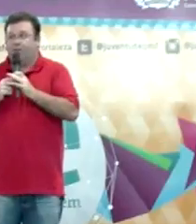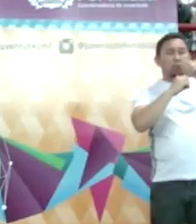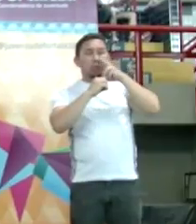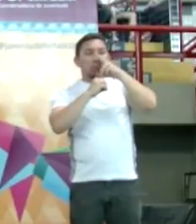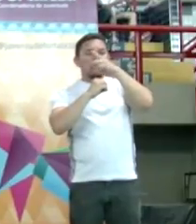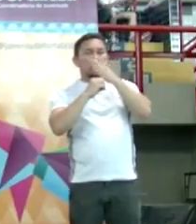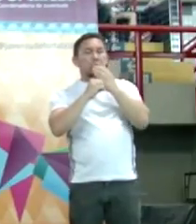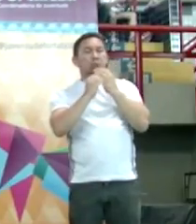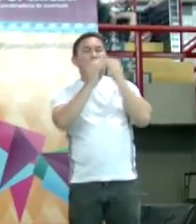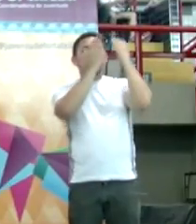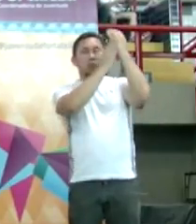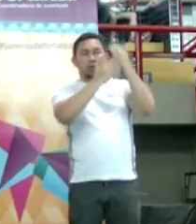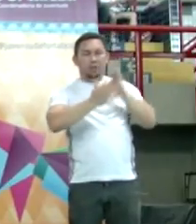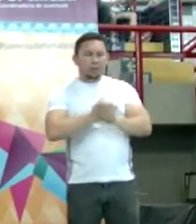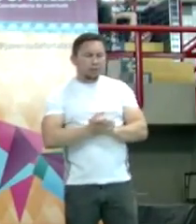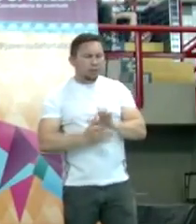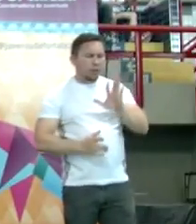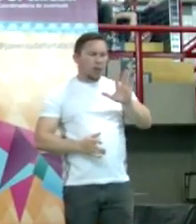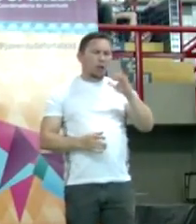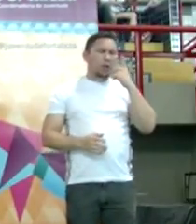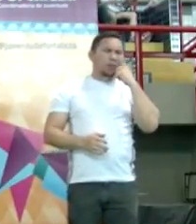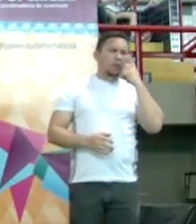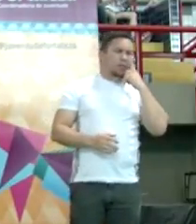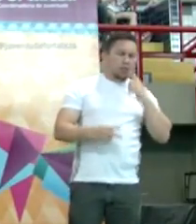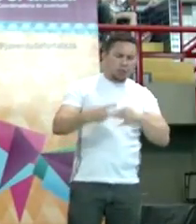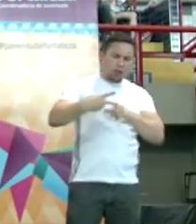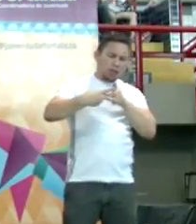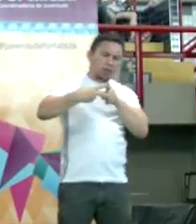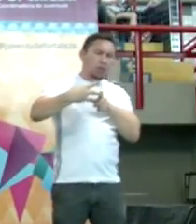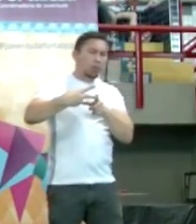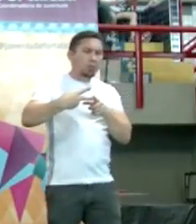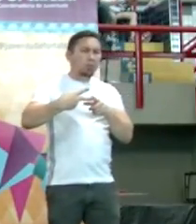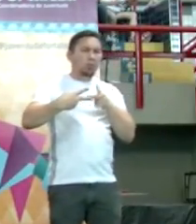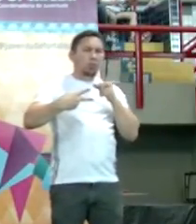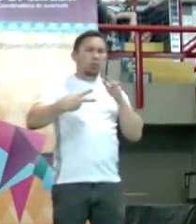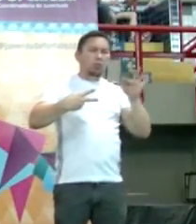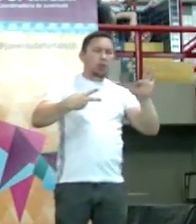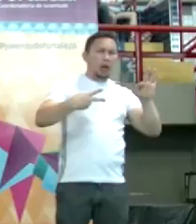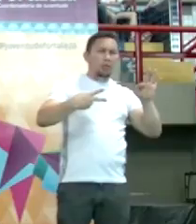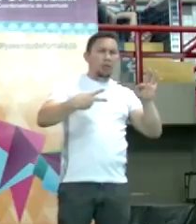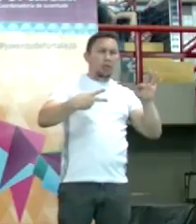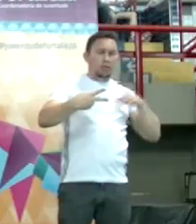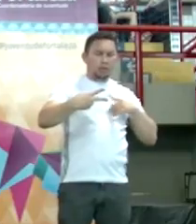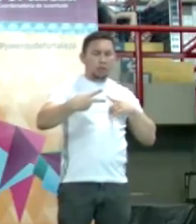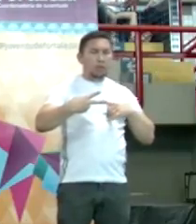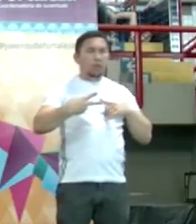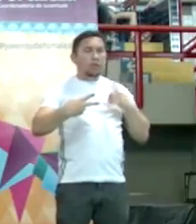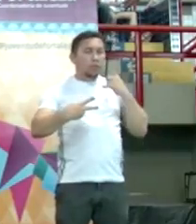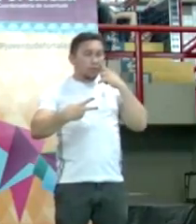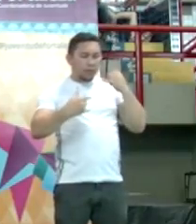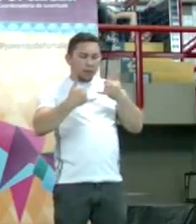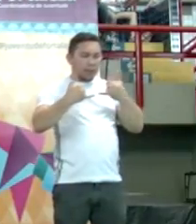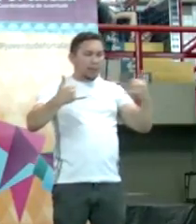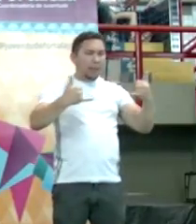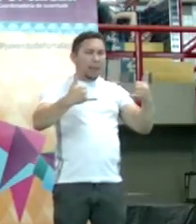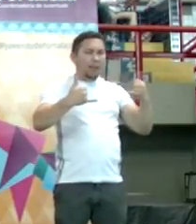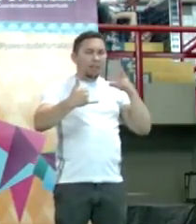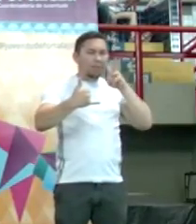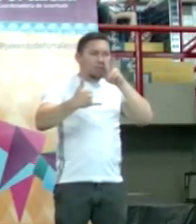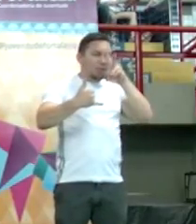Aí eu pergunto, nós já vimos dois tipos de força. Tração, o que é tração? É a força de quê,